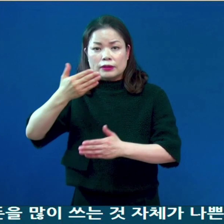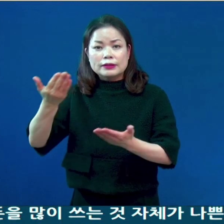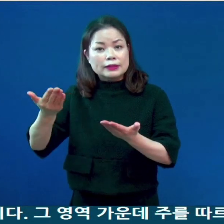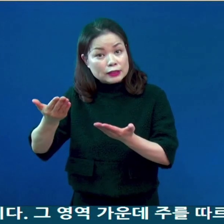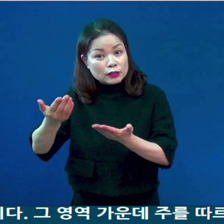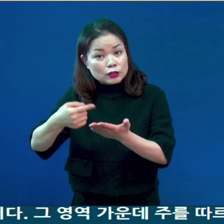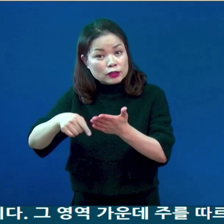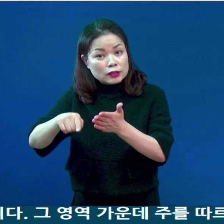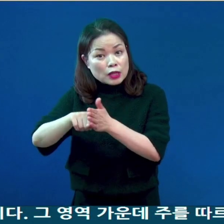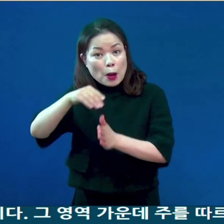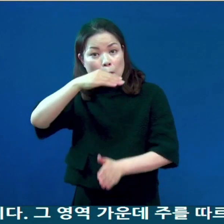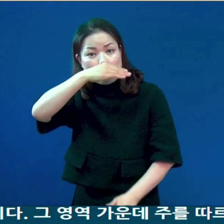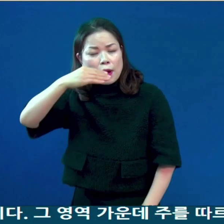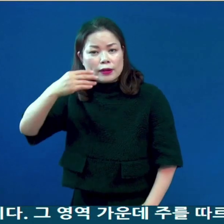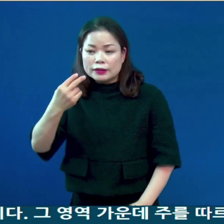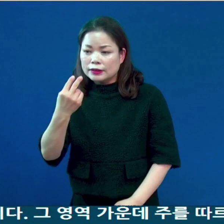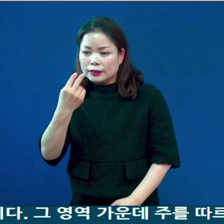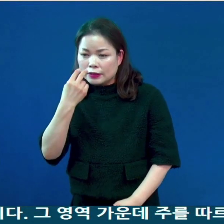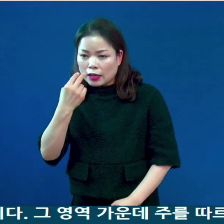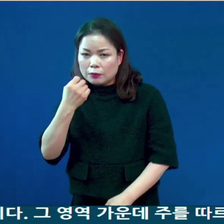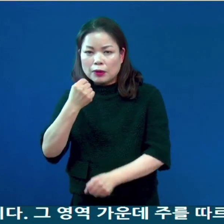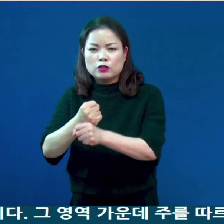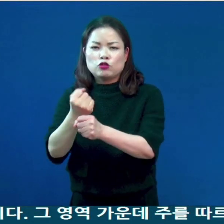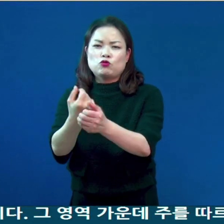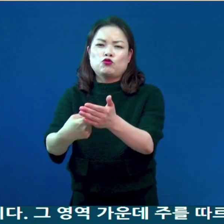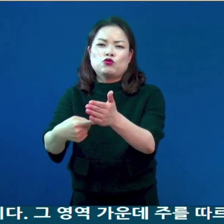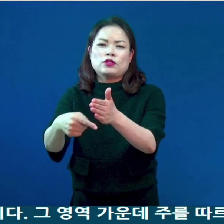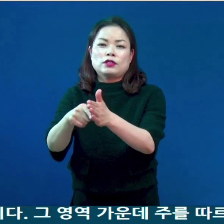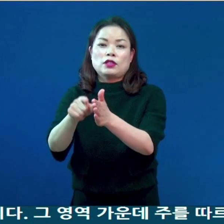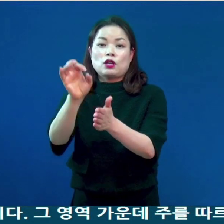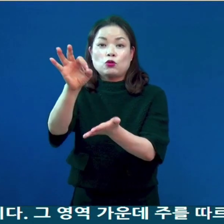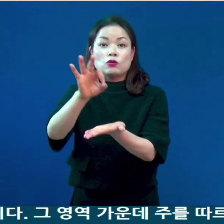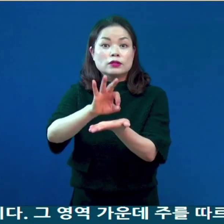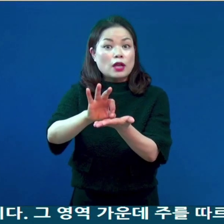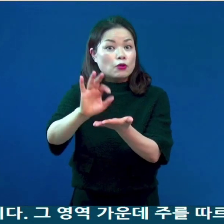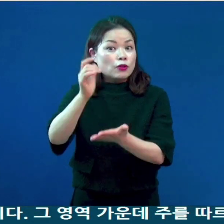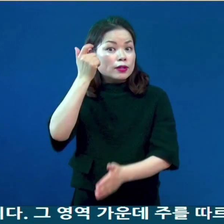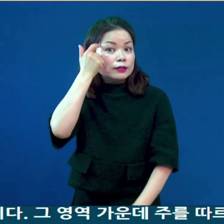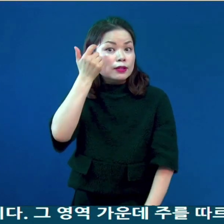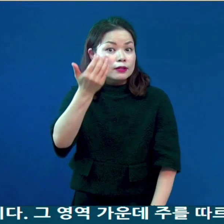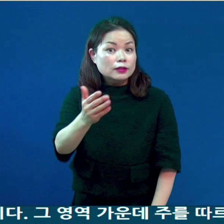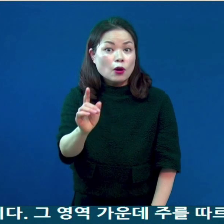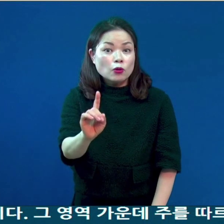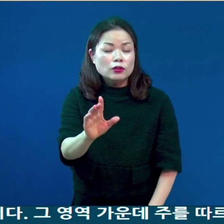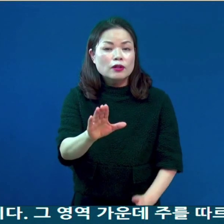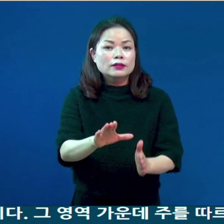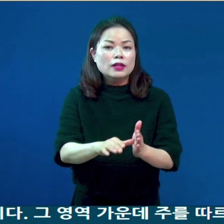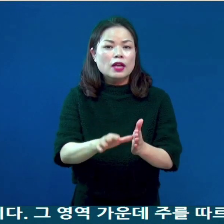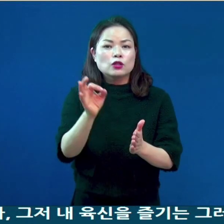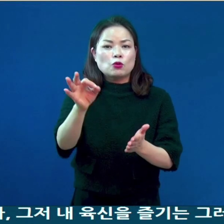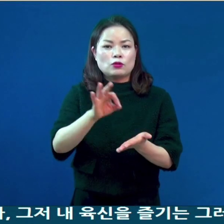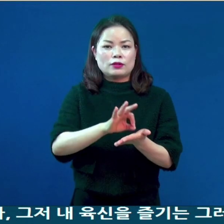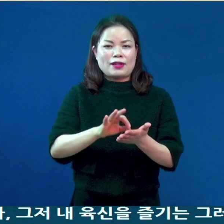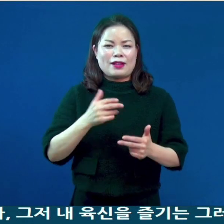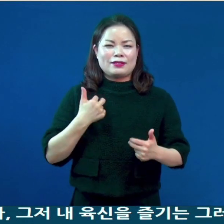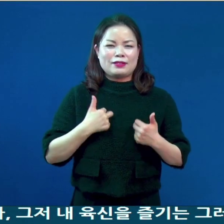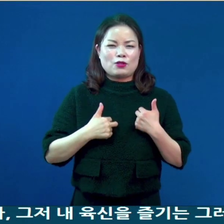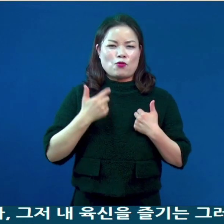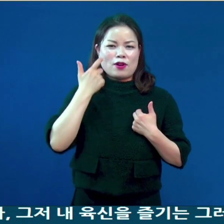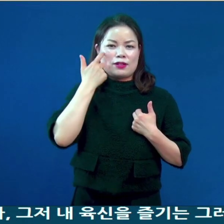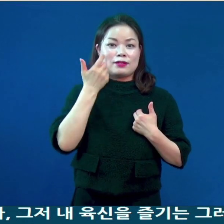위해서, 바른 생명의 창출을 위해서 돈이 사용되어지고 있는가? 어떨 때 나는 돈을 쓰는 일을